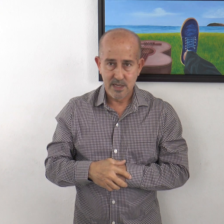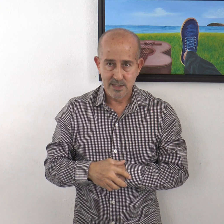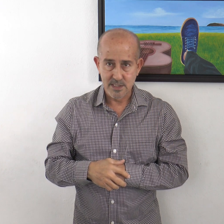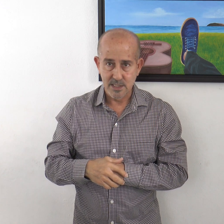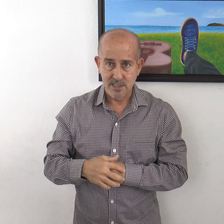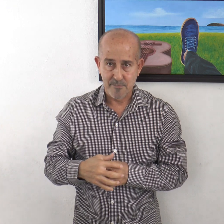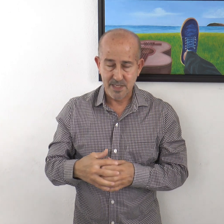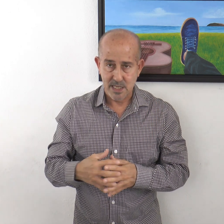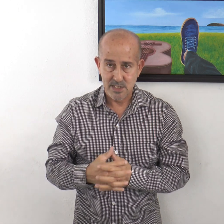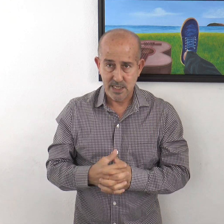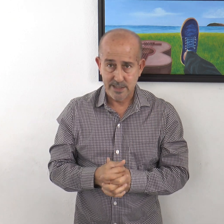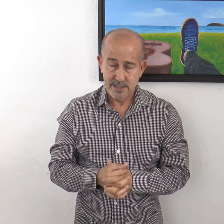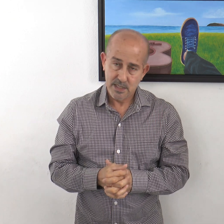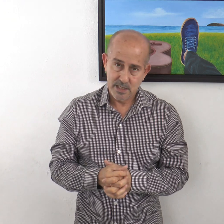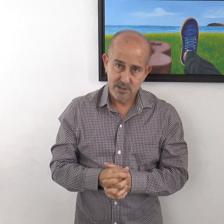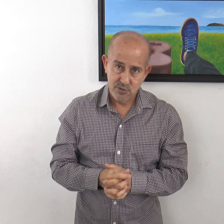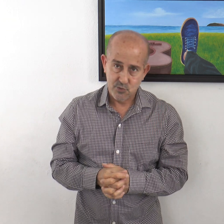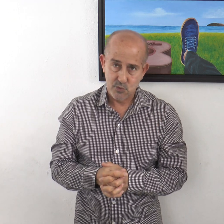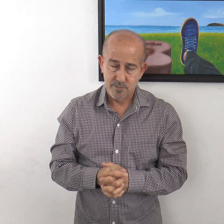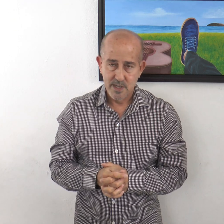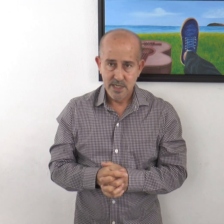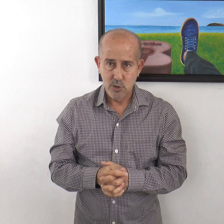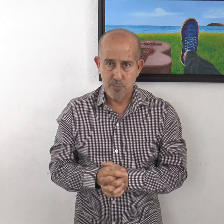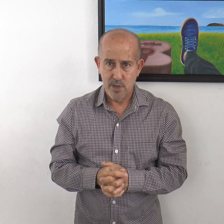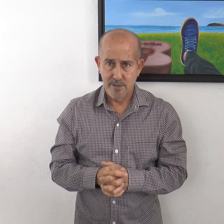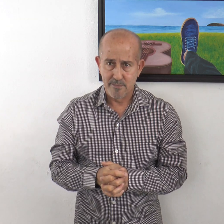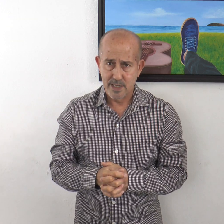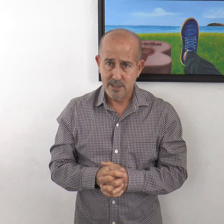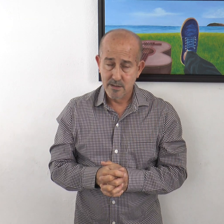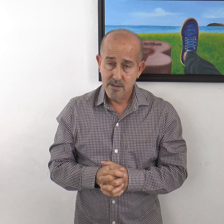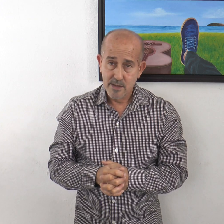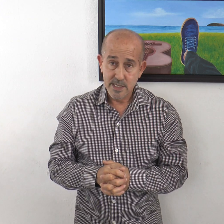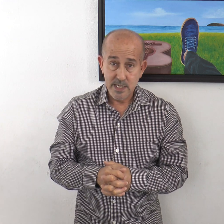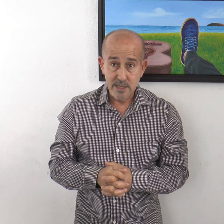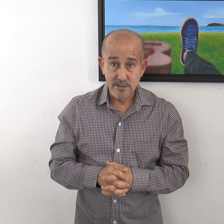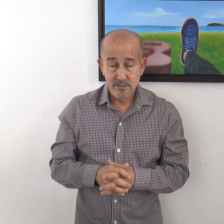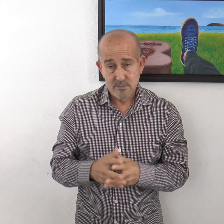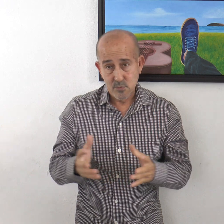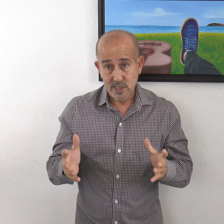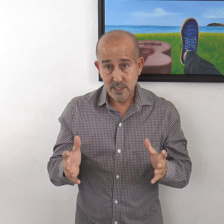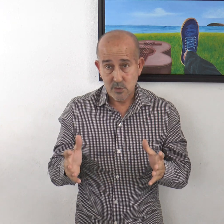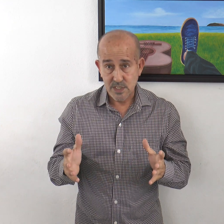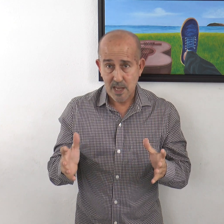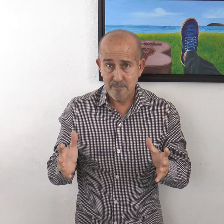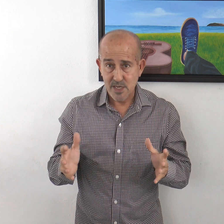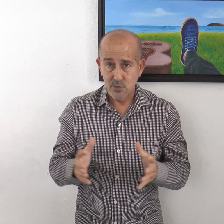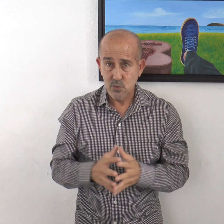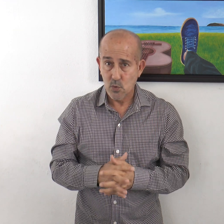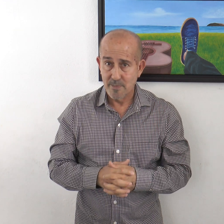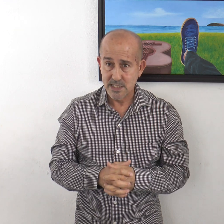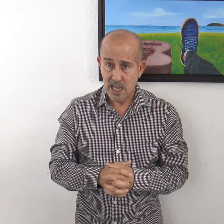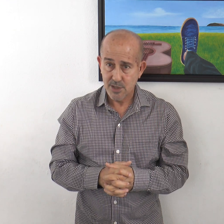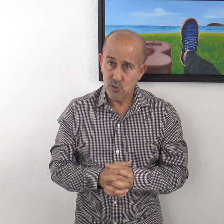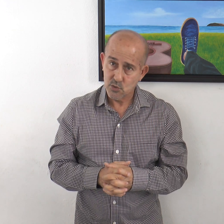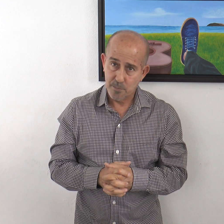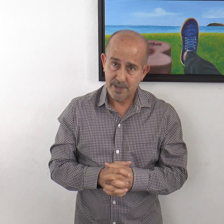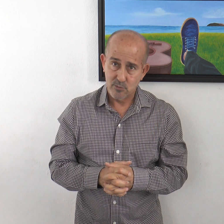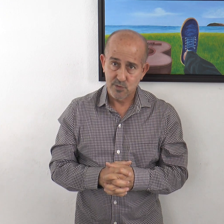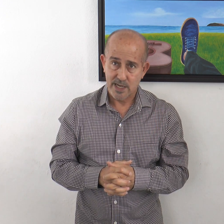en las distintas pestañitas que salen en YouTube y los pueden ver. Y cualquier cosita, envíenos sus comentarios o sus preguntas, que